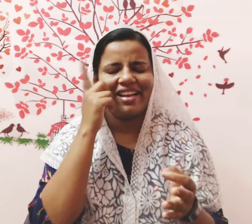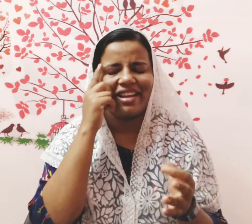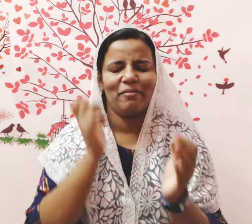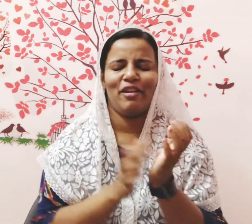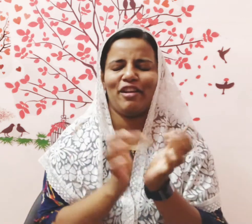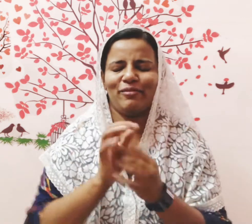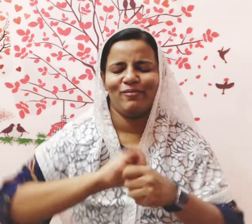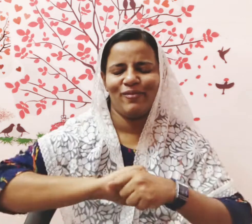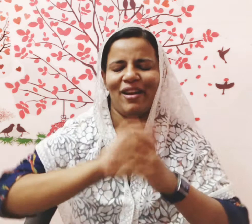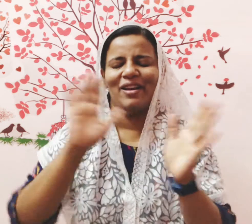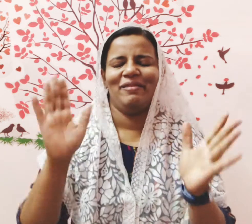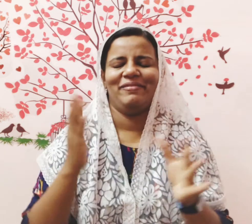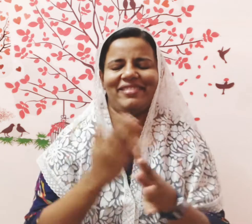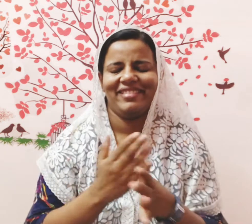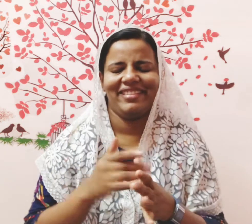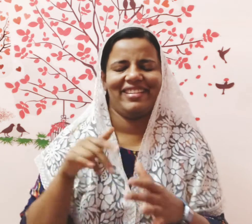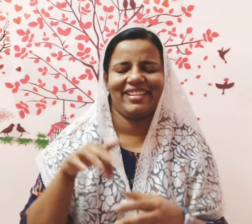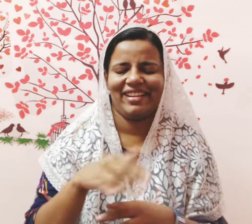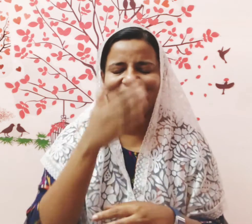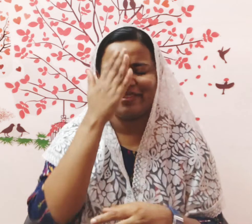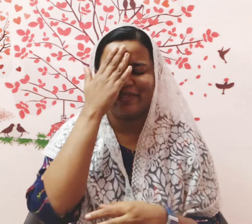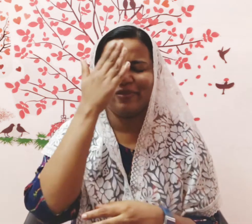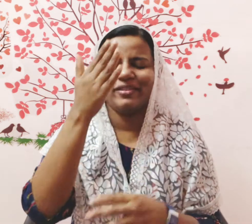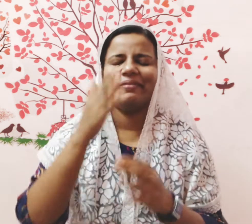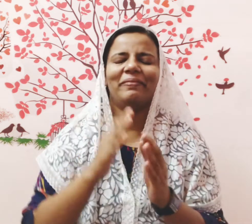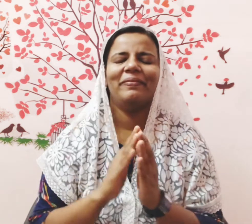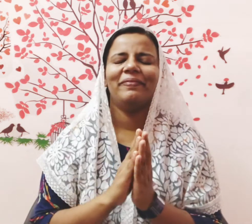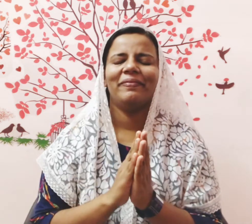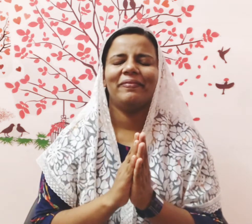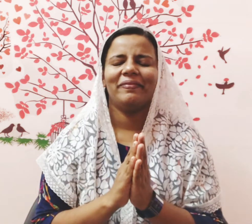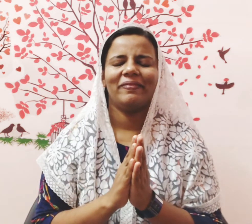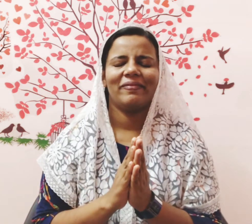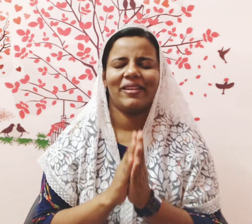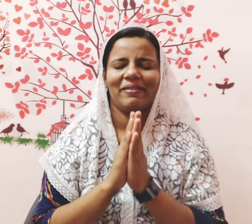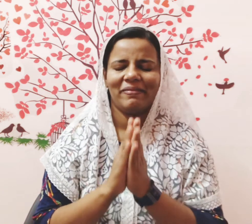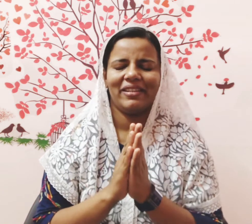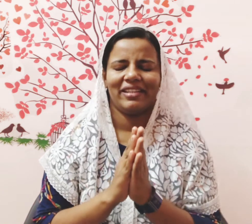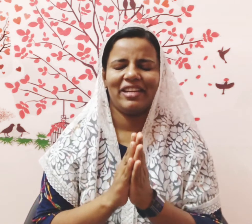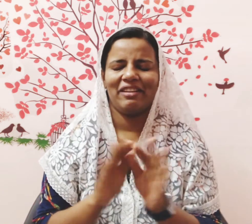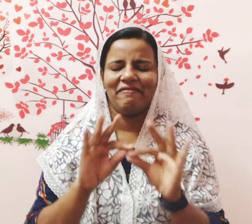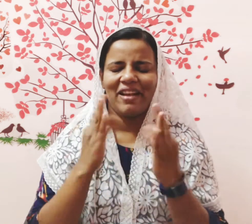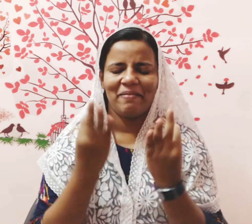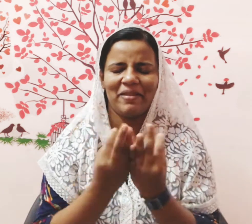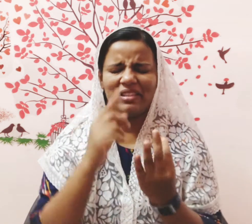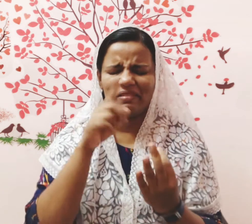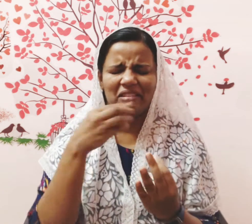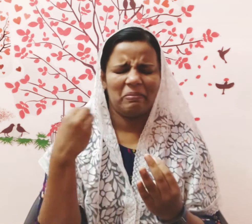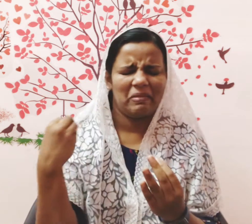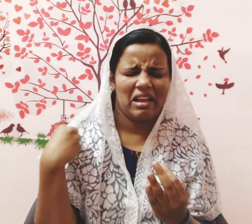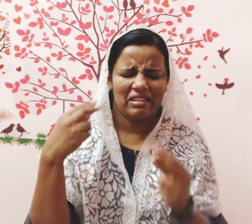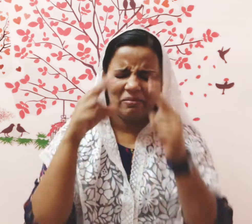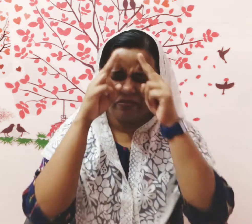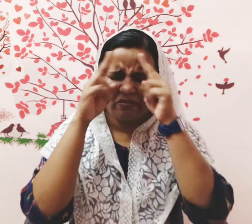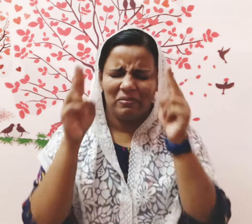അങ്ങ് അത്ഭുതകരമായി നടത്തുന്ന വിധങ്ങൾക്ക് ഞങ്ങൾ നന്ദി പറയുന്നു കർത്താവെ. ആമേൻ. കുടുംബജീവിതത്തിൽ സമാധാനമില്ലാത്തവരുണ്ട്,